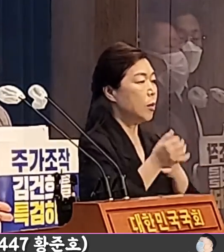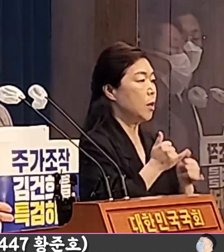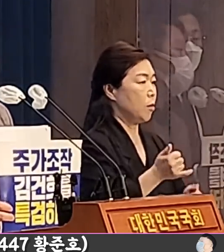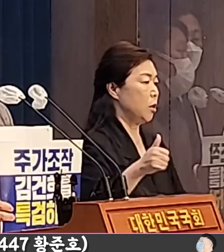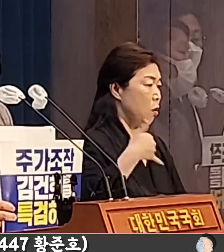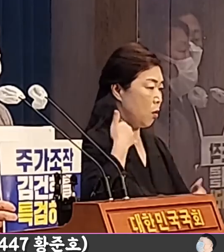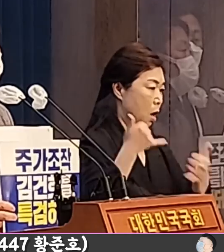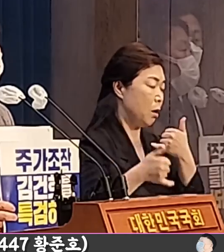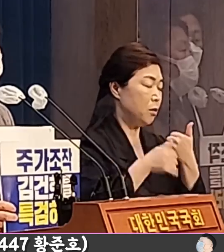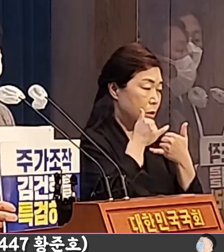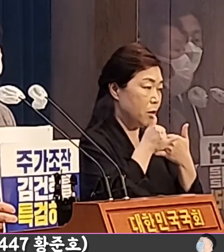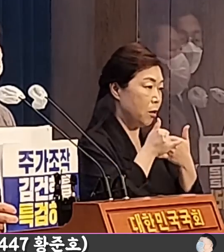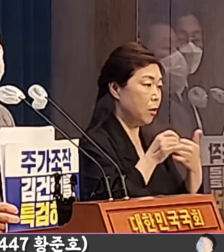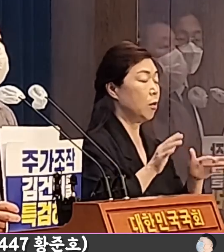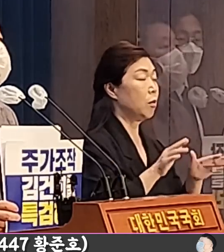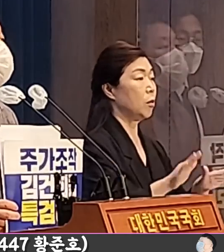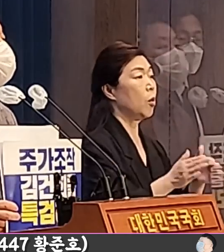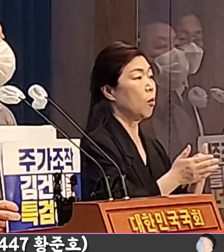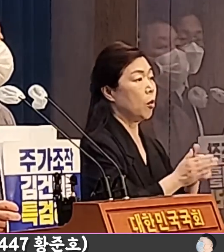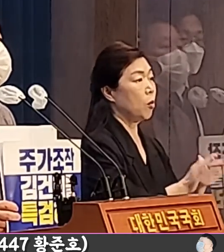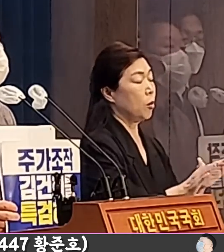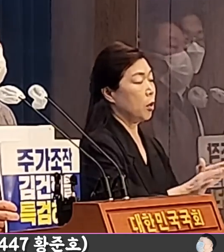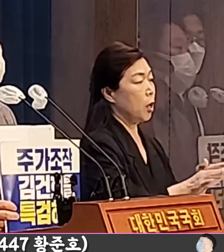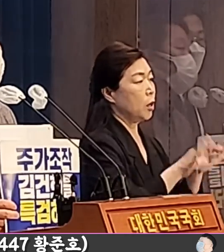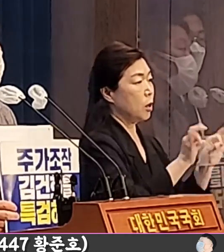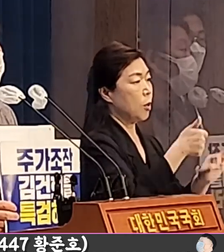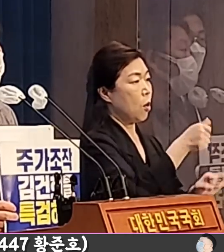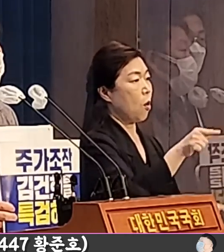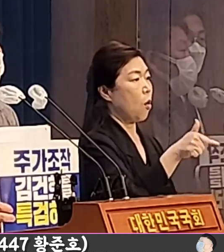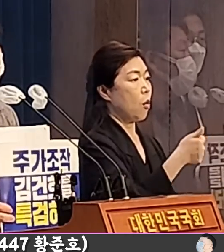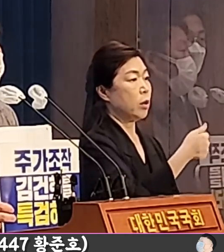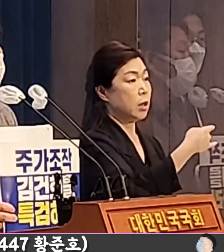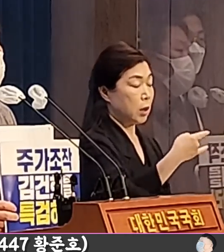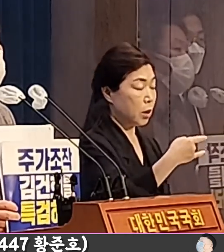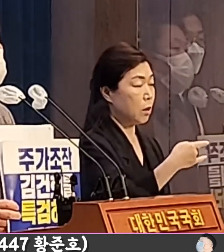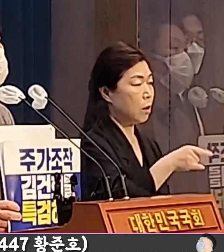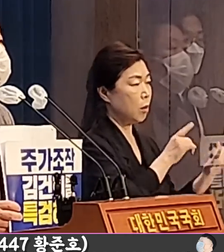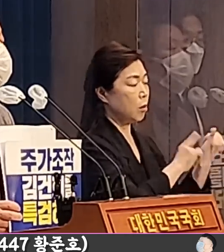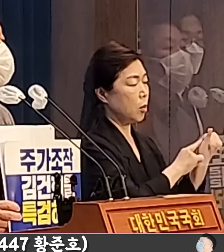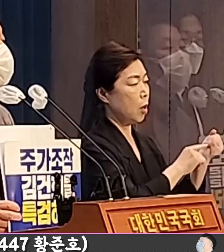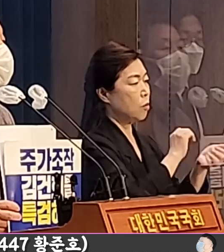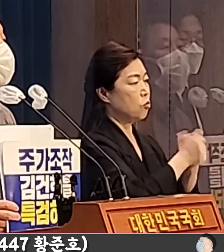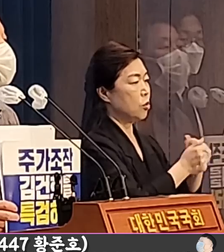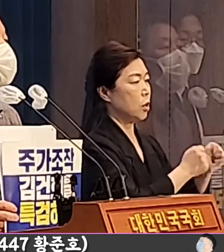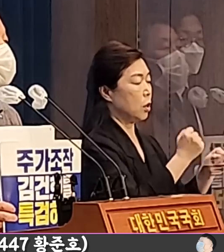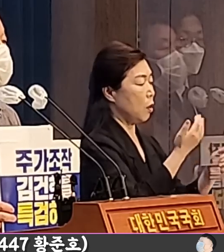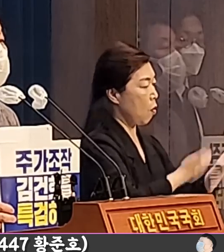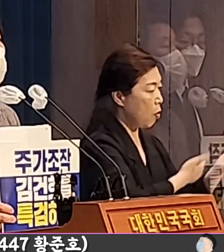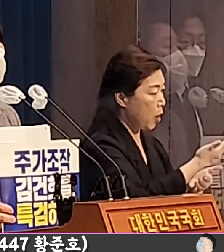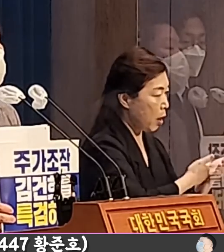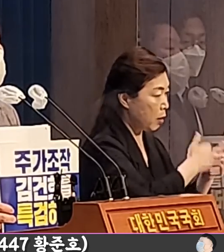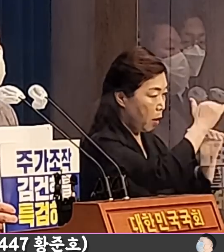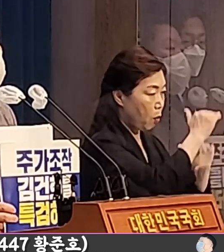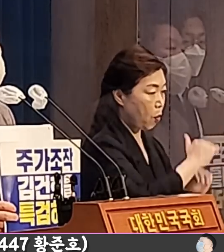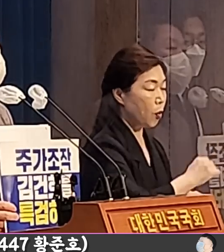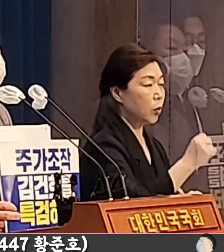이 통정매매 또 특수관계인과의 주식거래